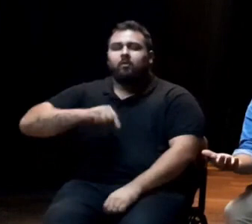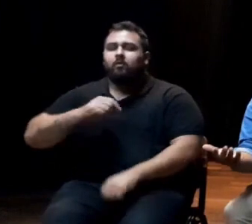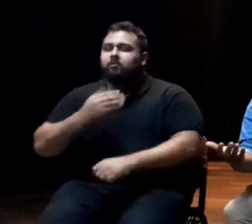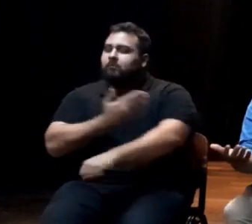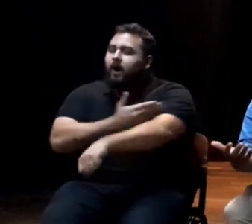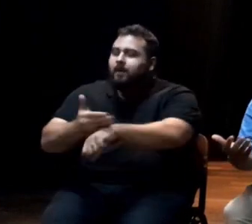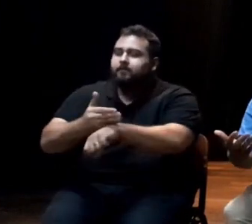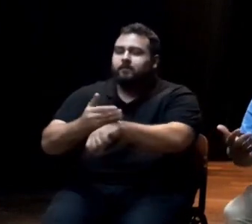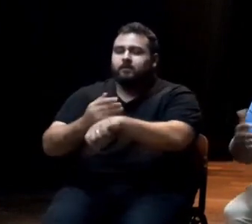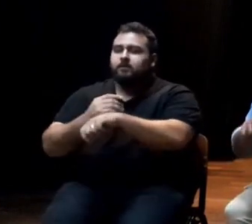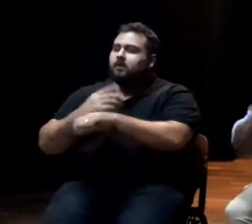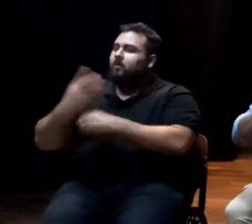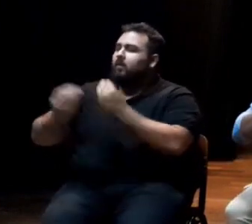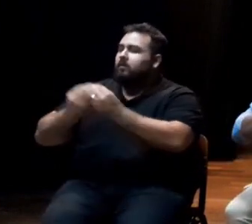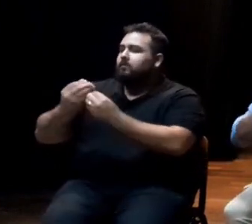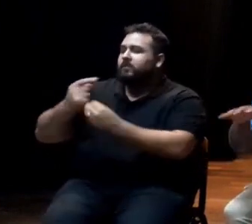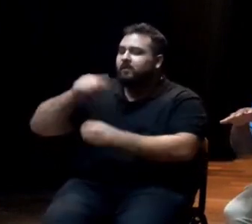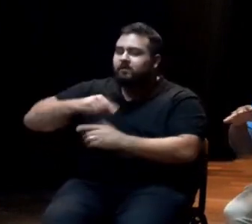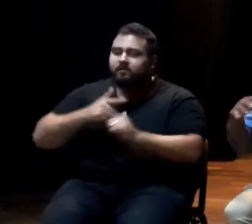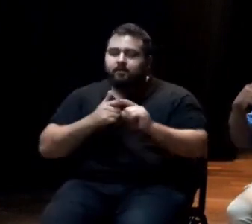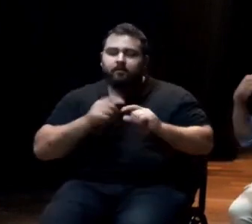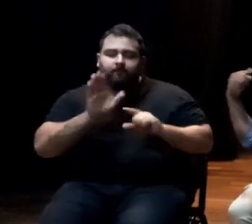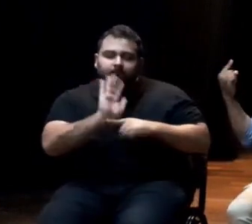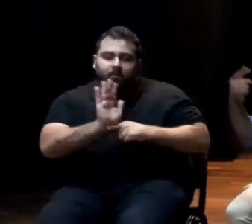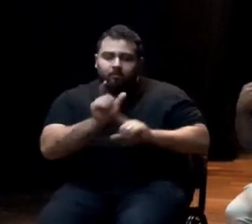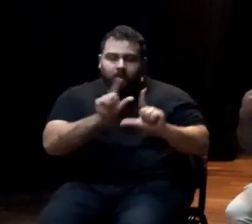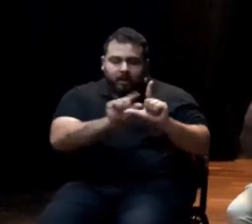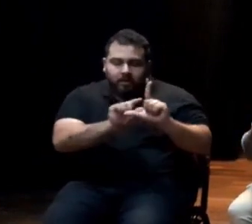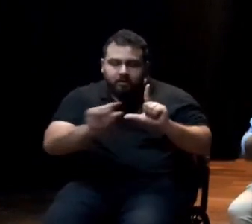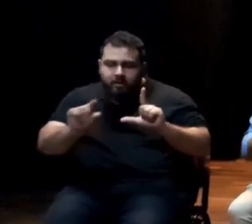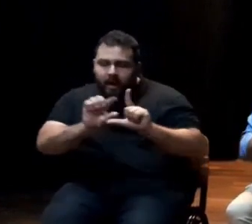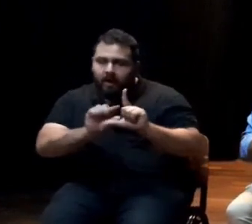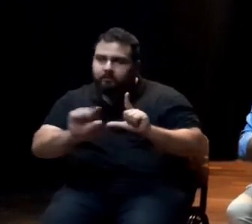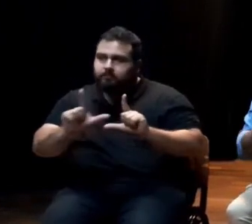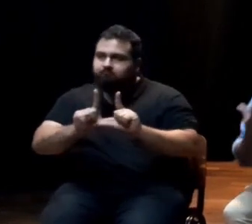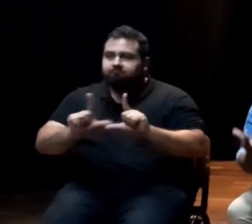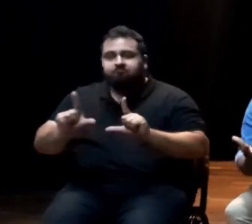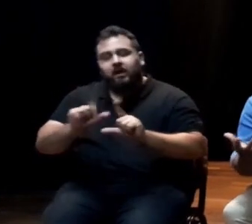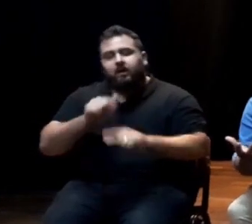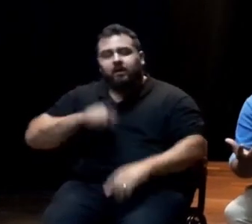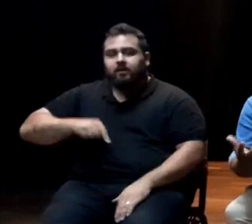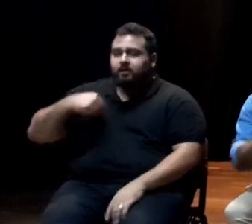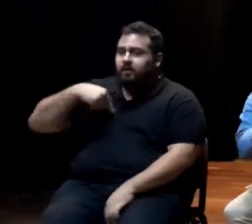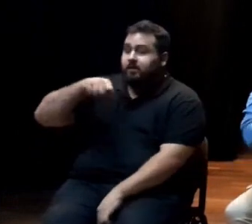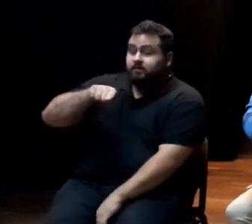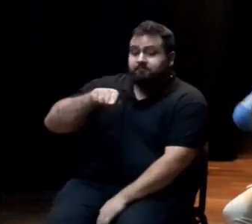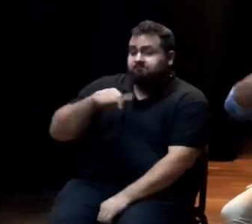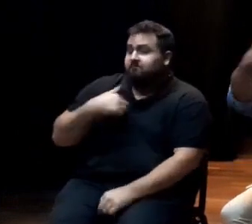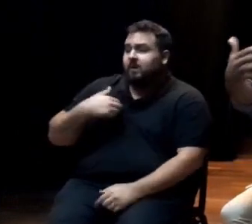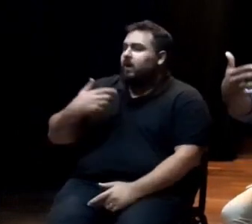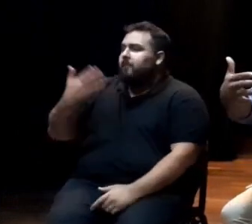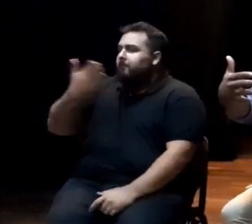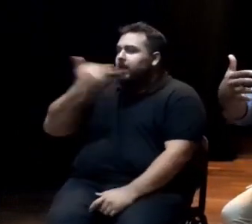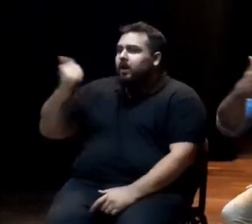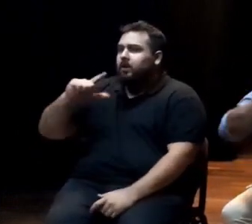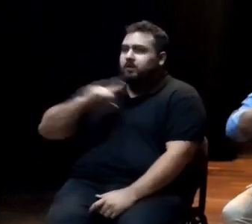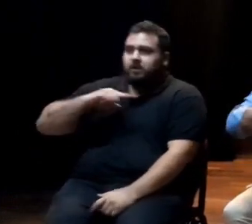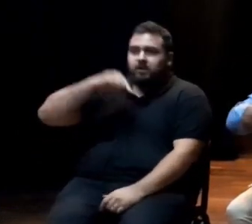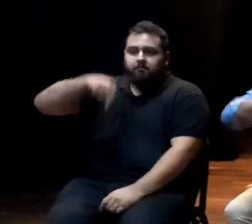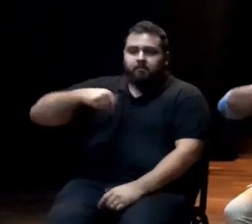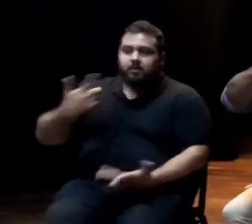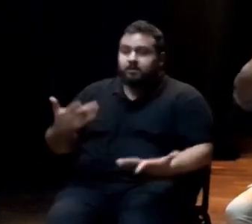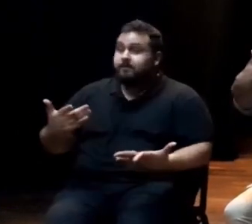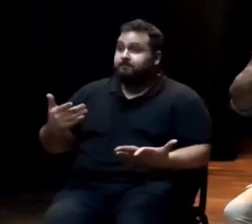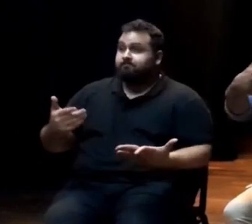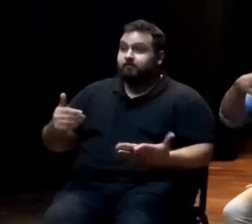filme legendado. Mas se você coloca isso muito distante, é que essa sala não é uma das melhores para a gente ter isso. A gente não tem muita profundidade.